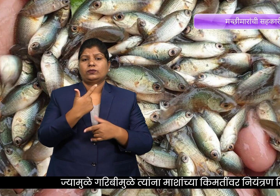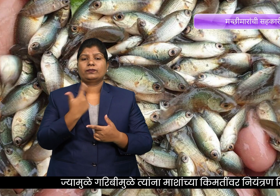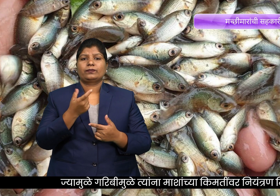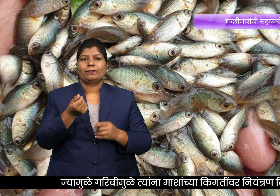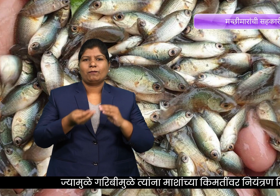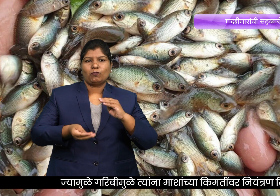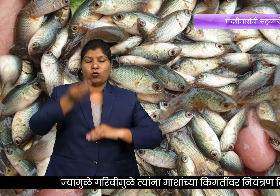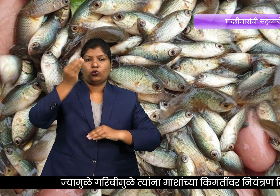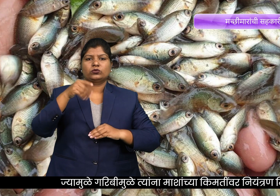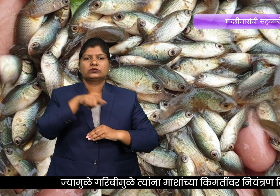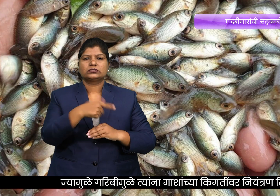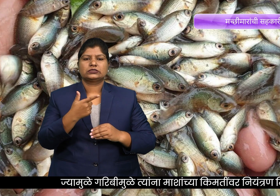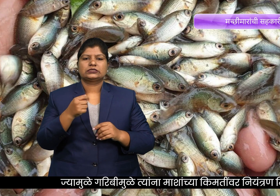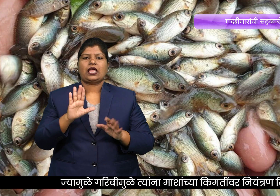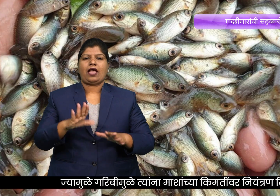मिळते.